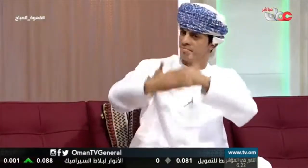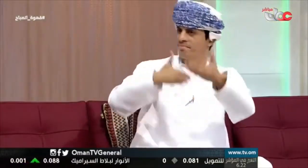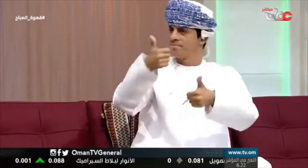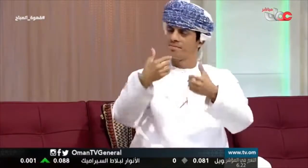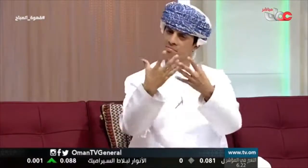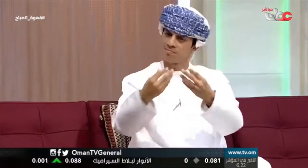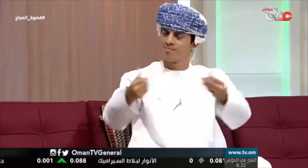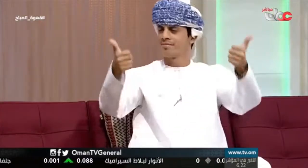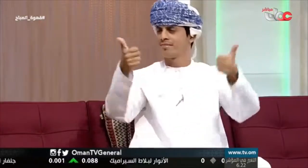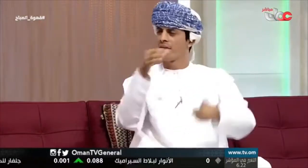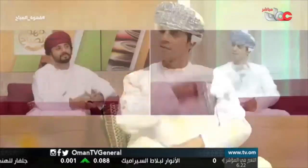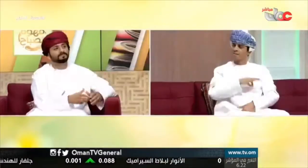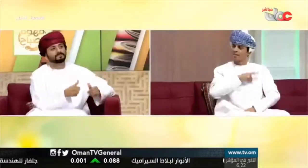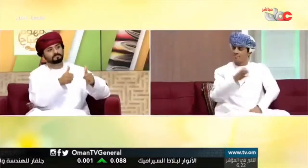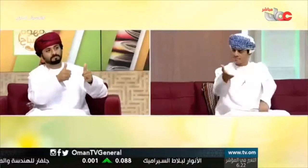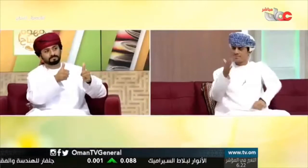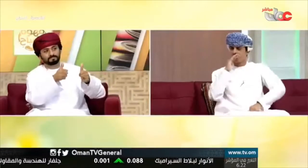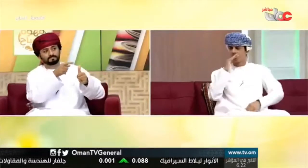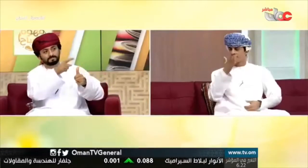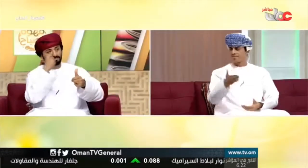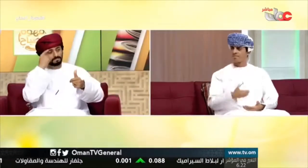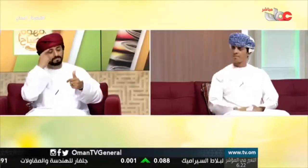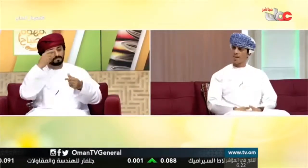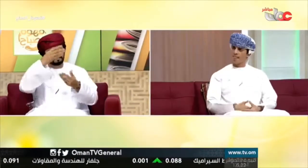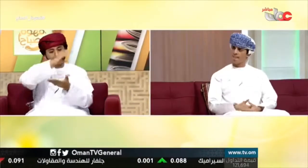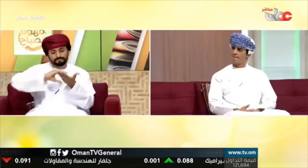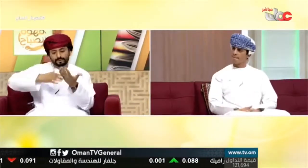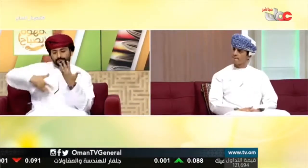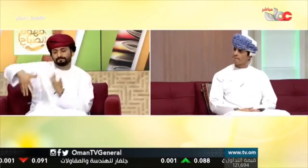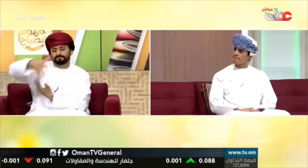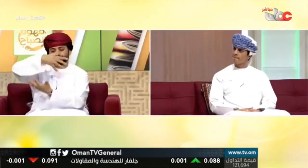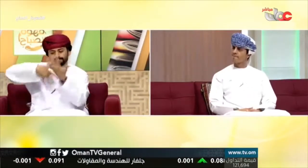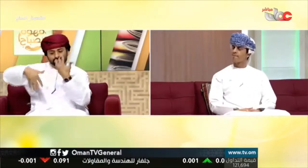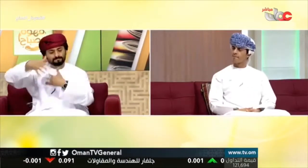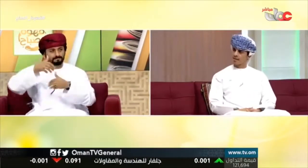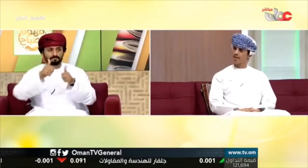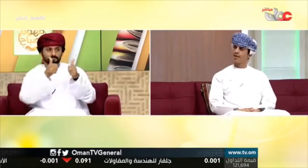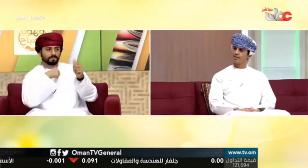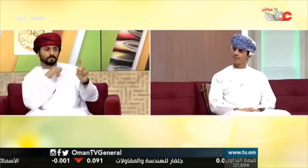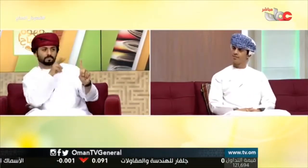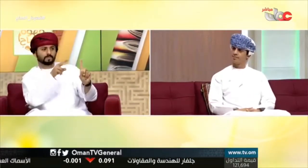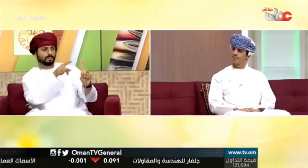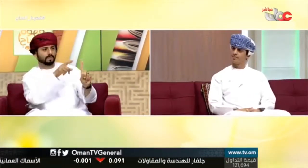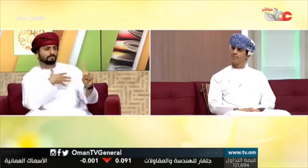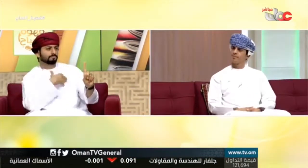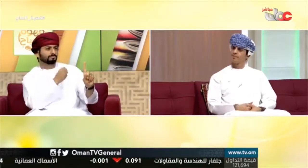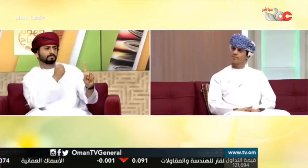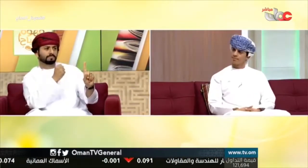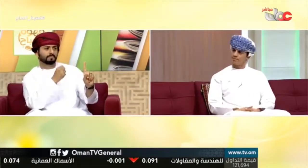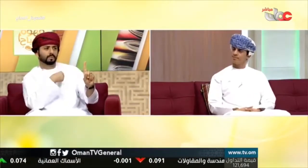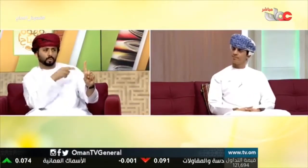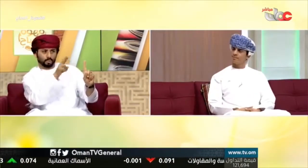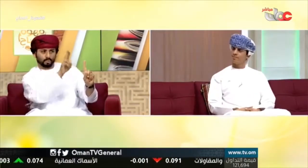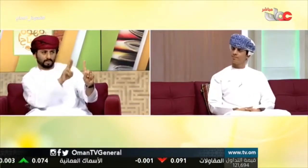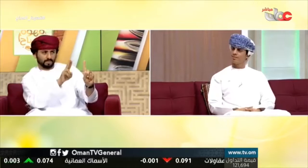المبلغ لشراء حيوانات. رائع جدا، ممتاز جدا، هذه أيضا تعمل على استفادة من كل